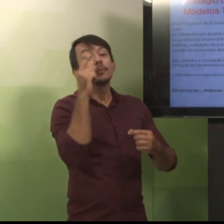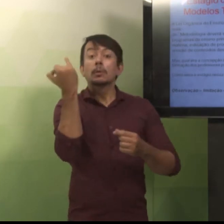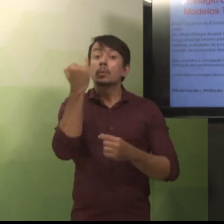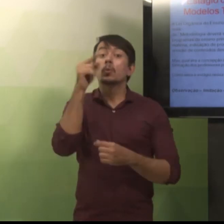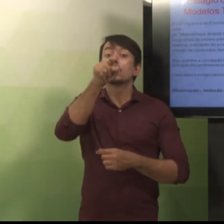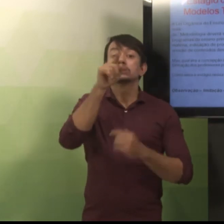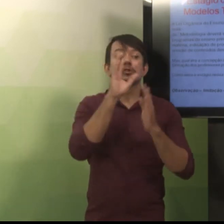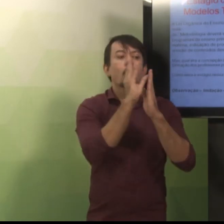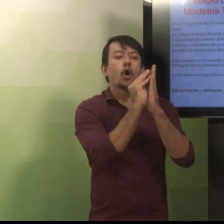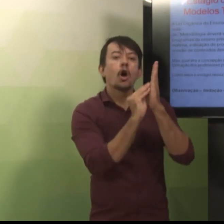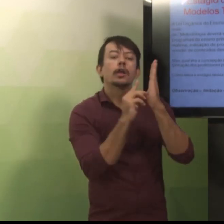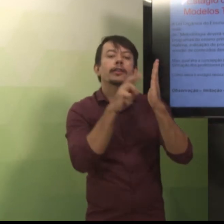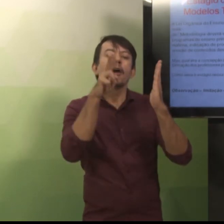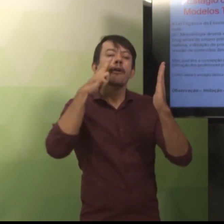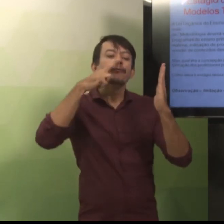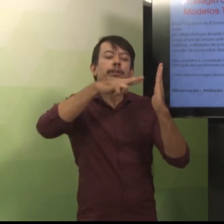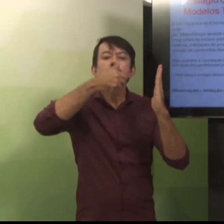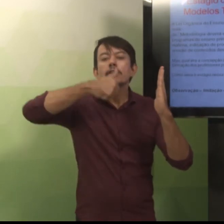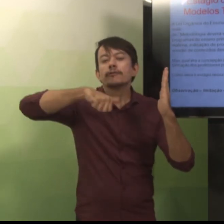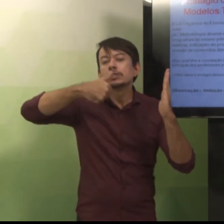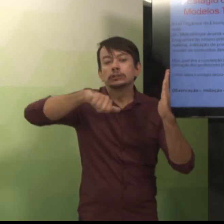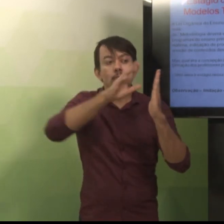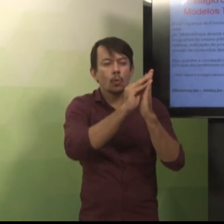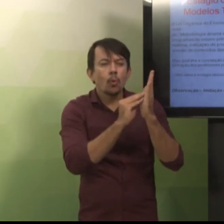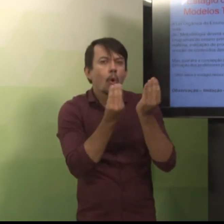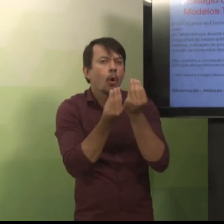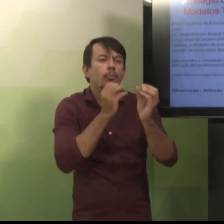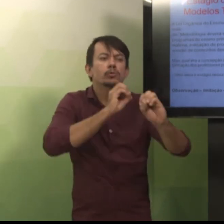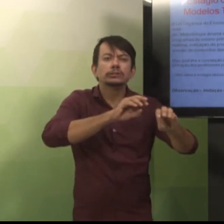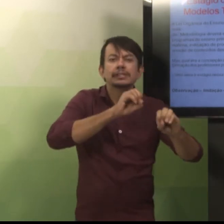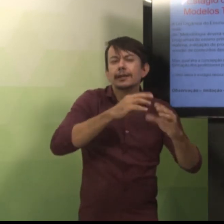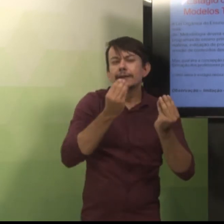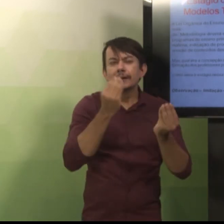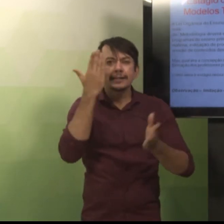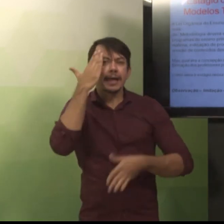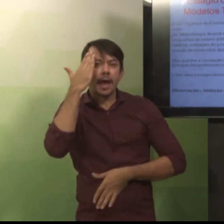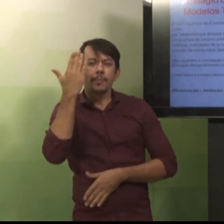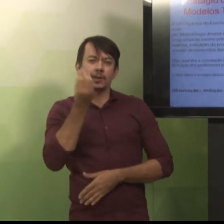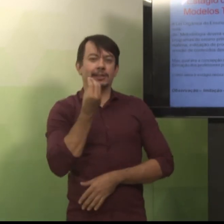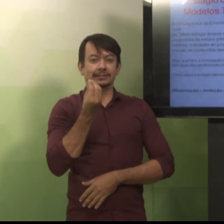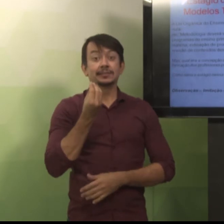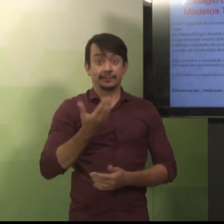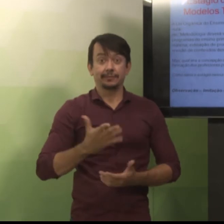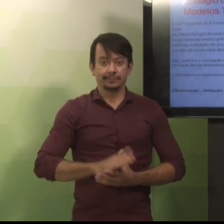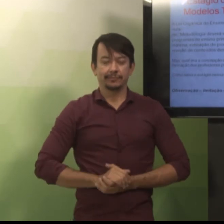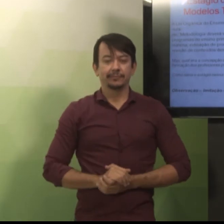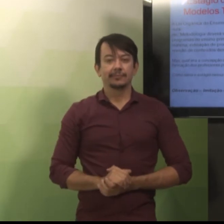E é importante também o conteúdo, avaliação, processo de ensino, ter consciência disso